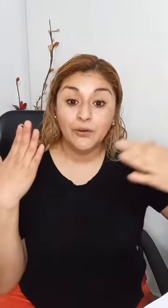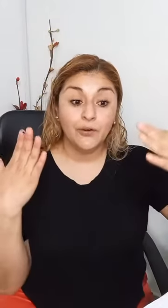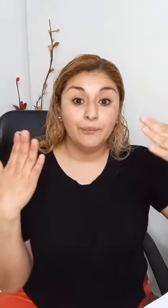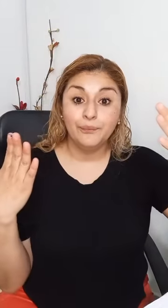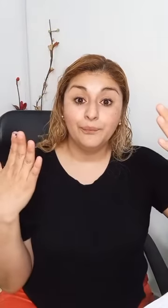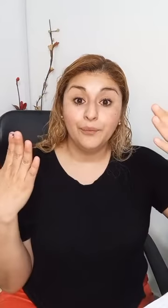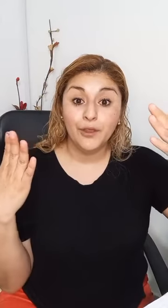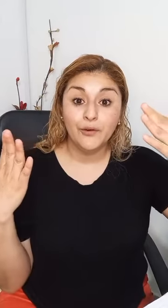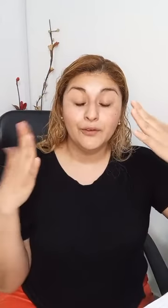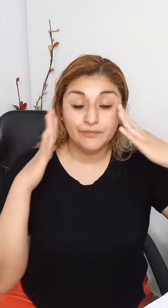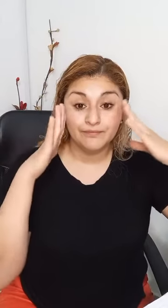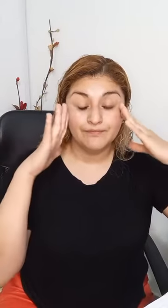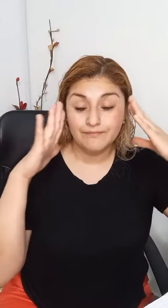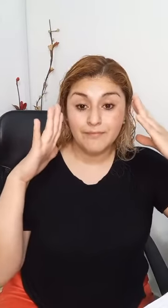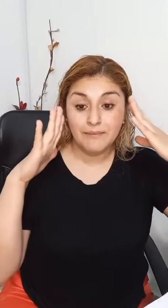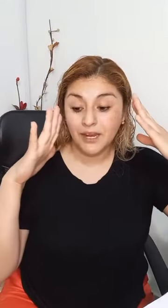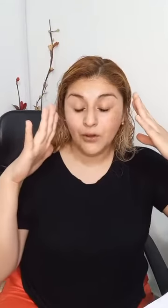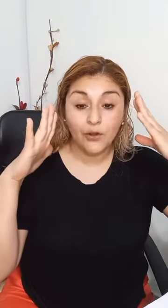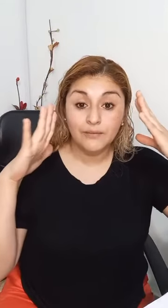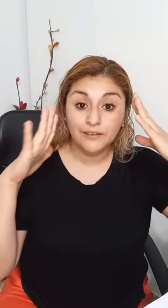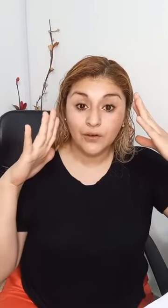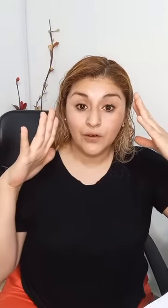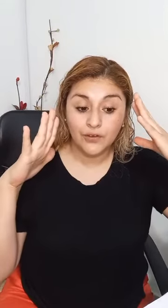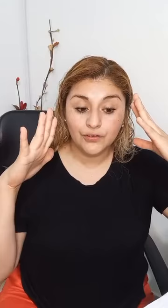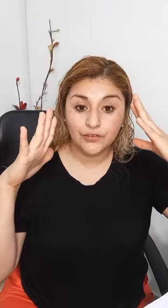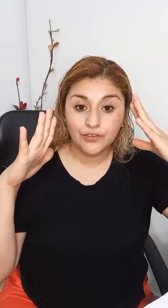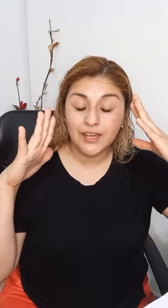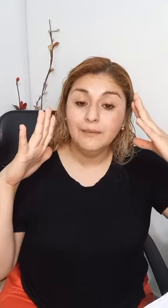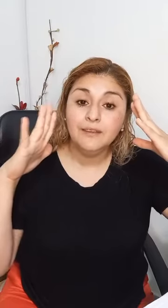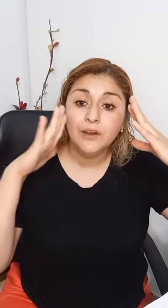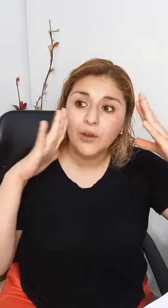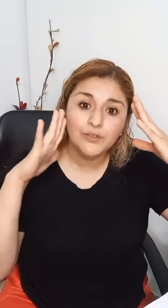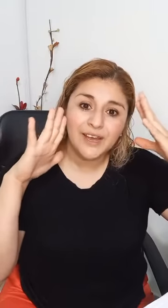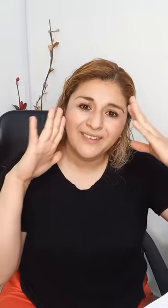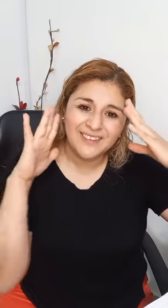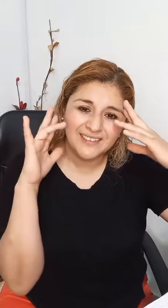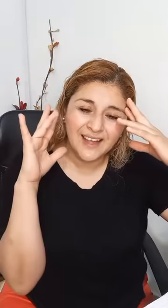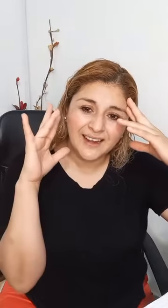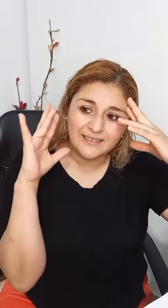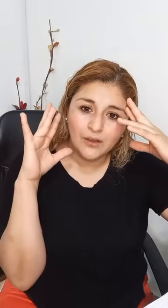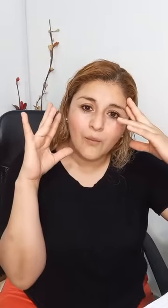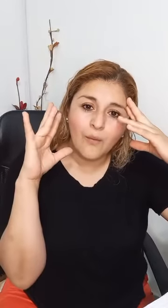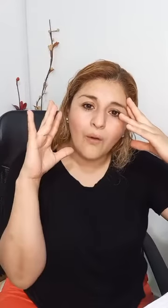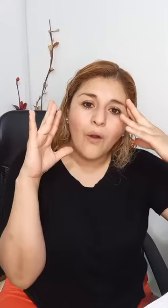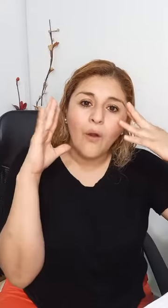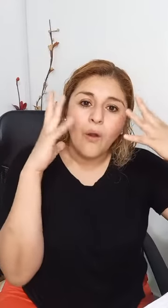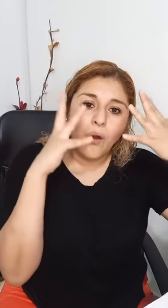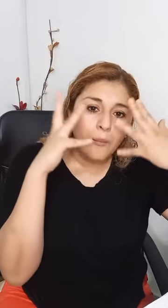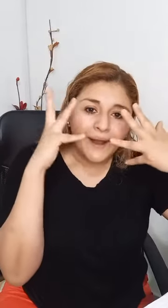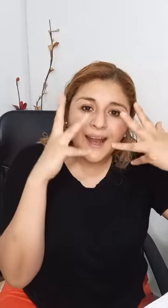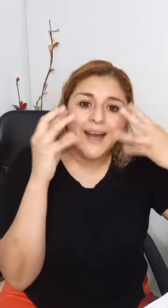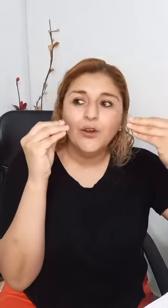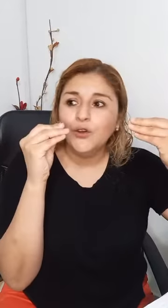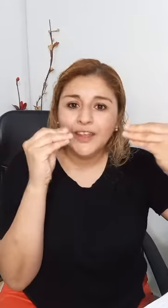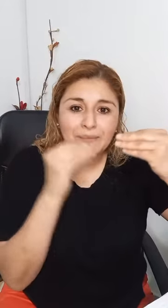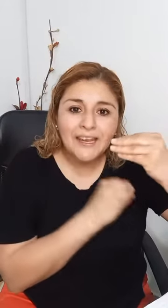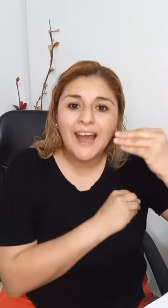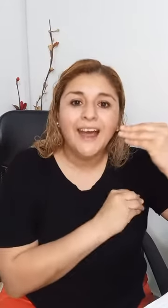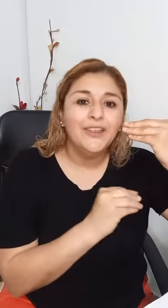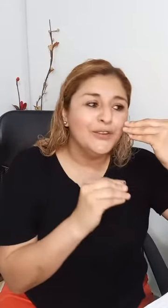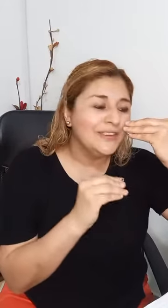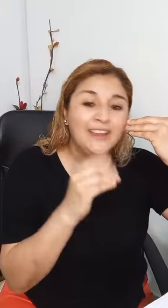Aro, puedo, me miro con mis ojos y mis ojos muchas veces están así como opacados,